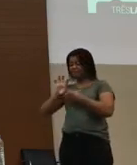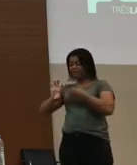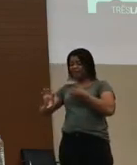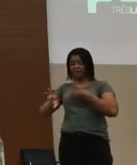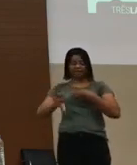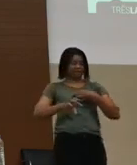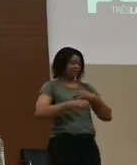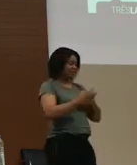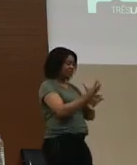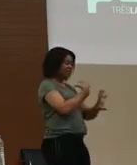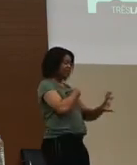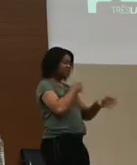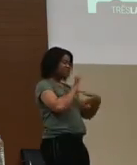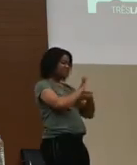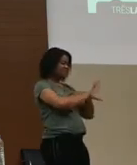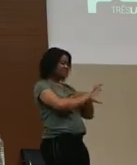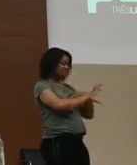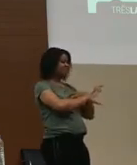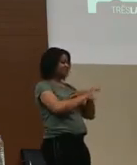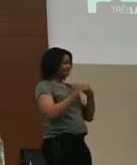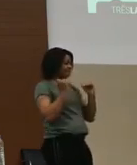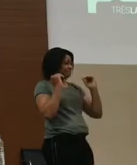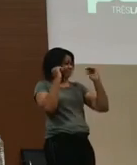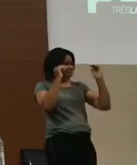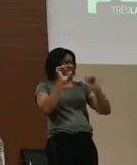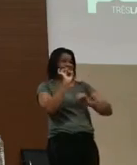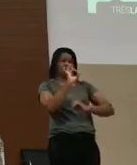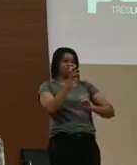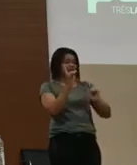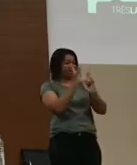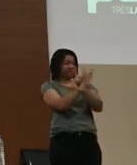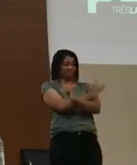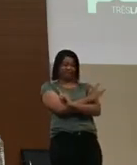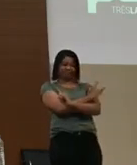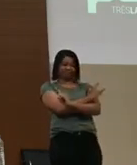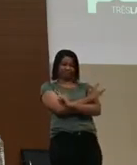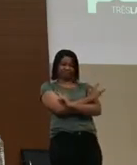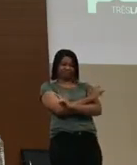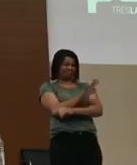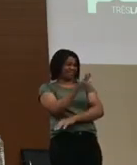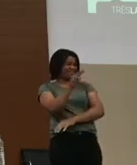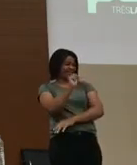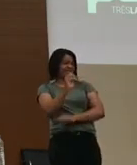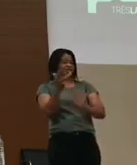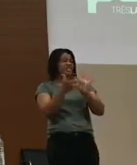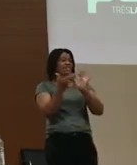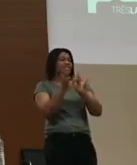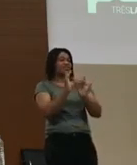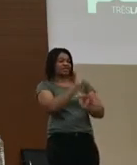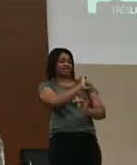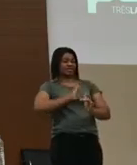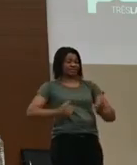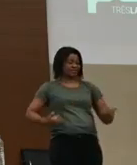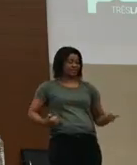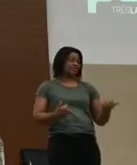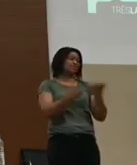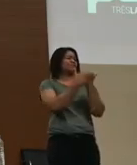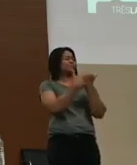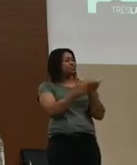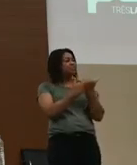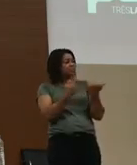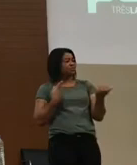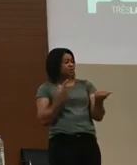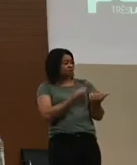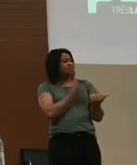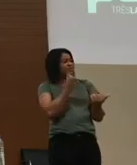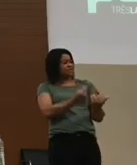O peso é muito maior. Jesus nos amou além de si mesmo. Jesus nos amou mais